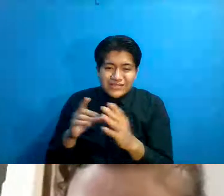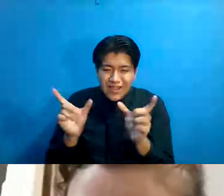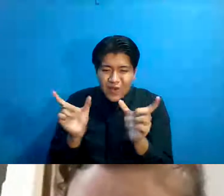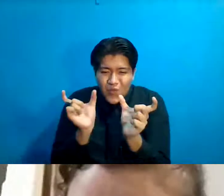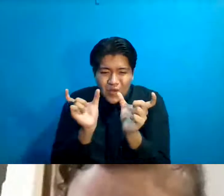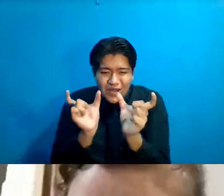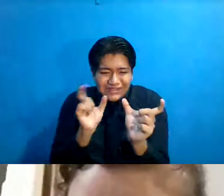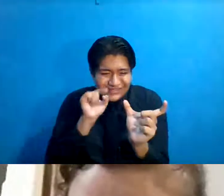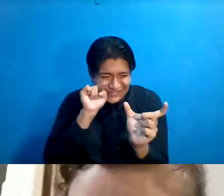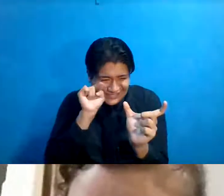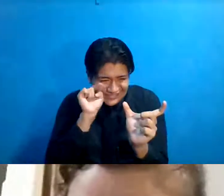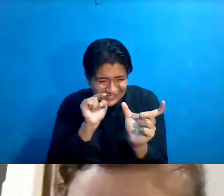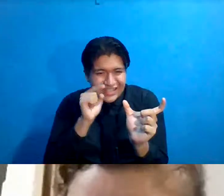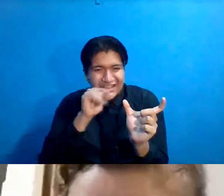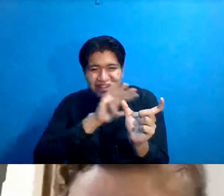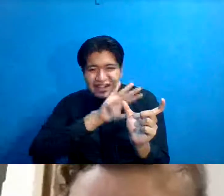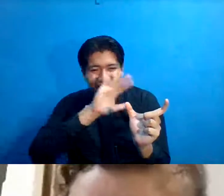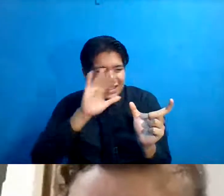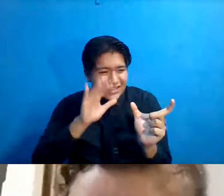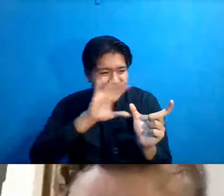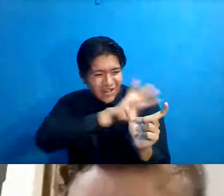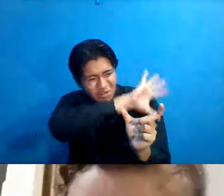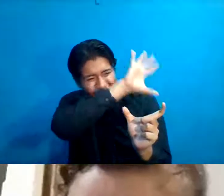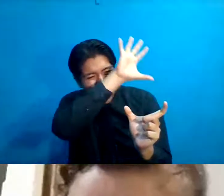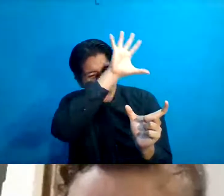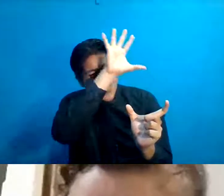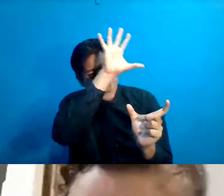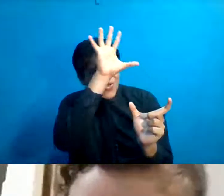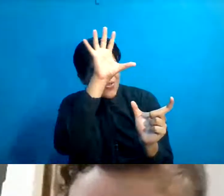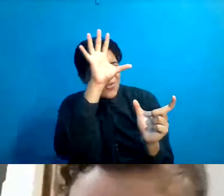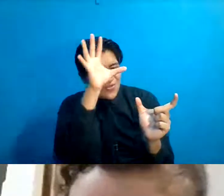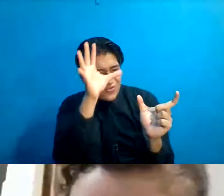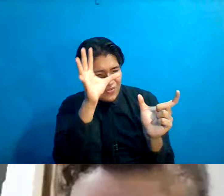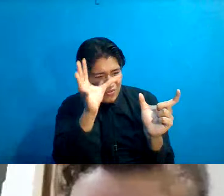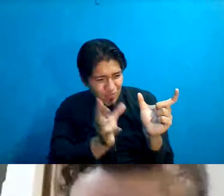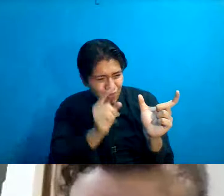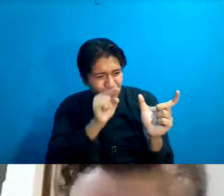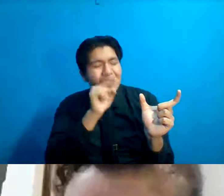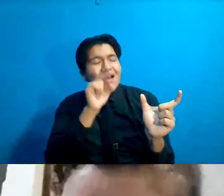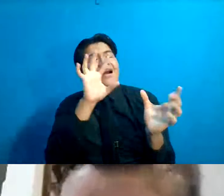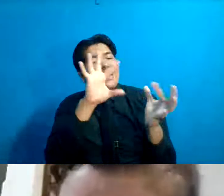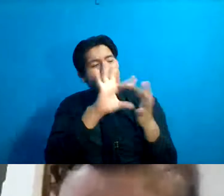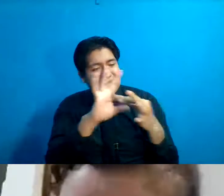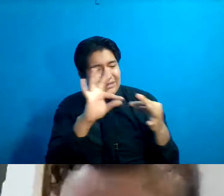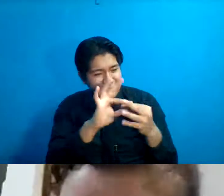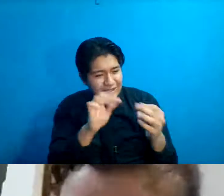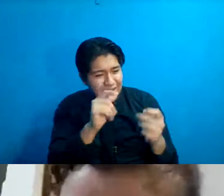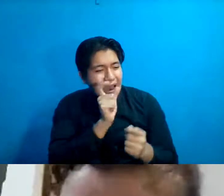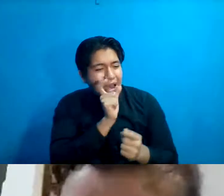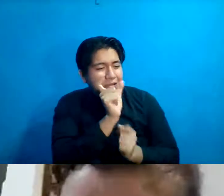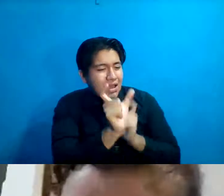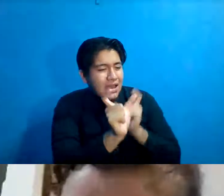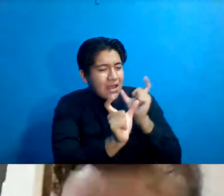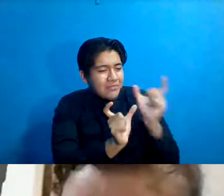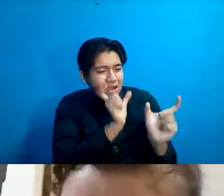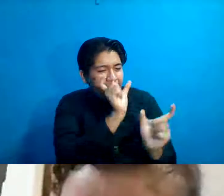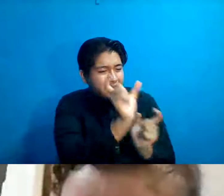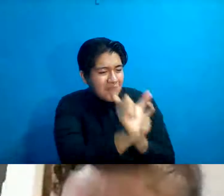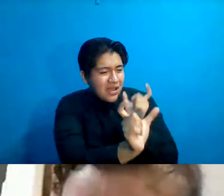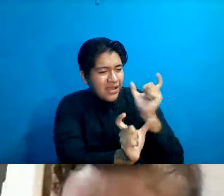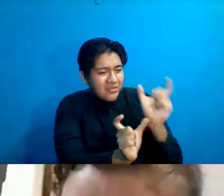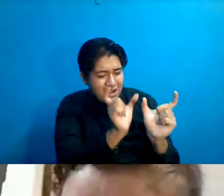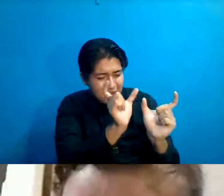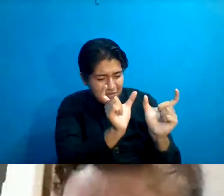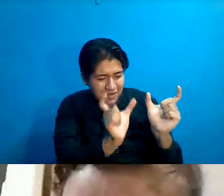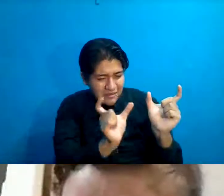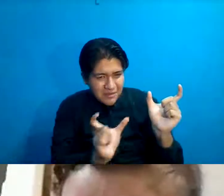marca propiamente todos estos aspectos de términos de los cuales se pueden generar o suscitar